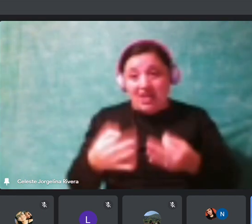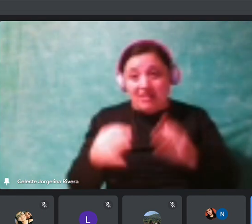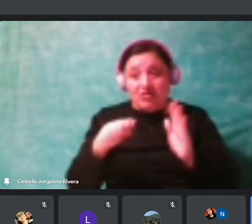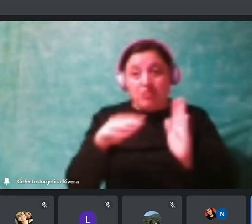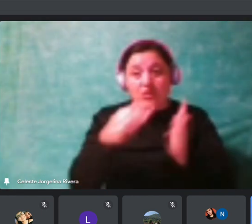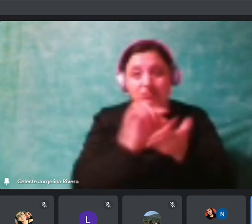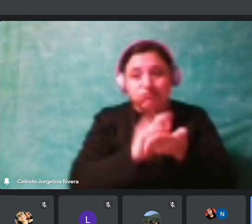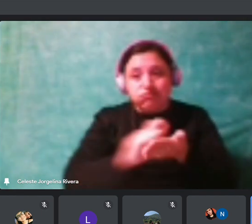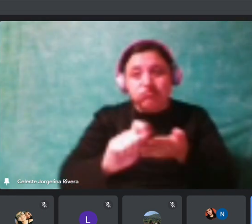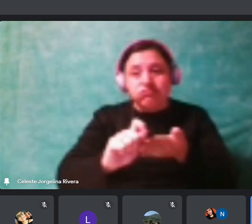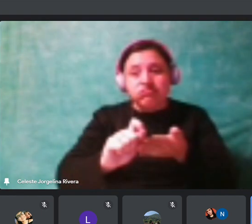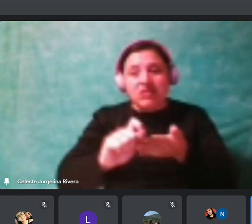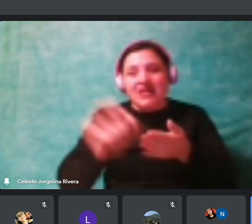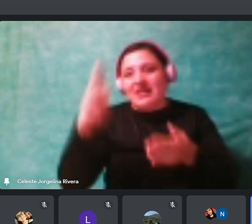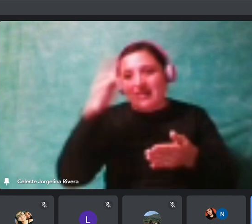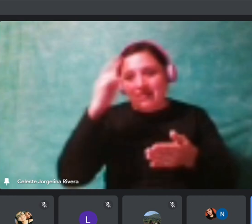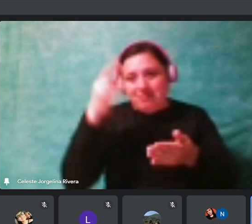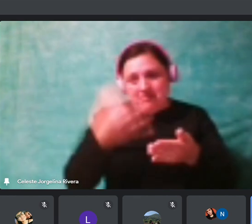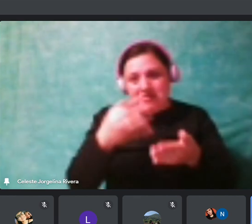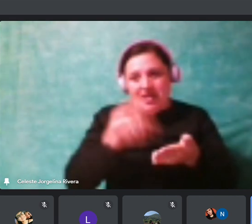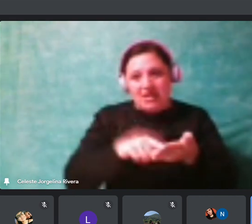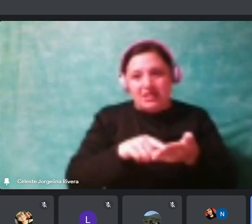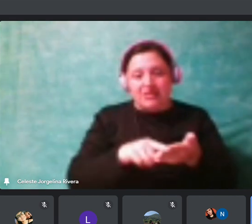Bien, pasamos a la D.